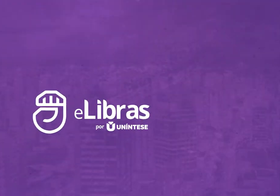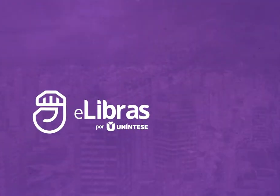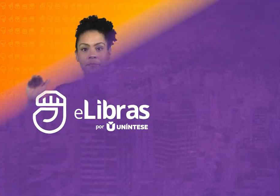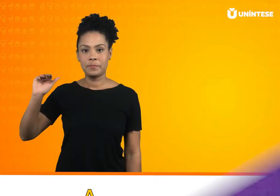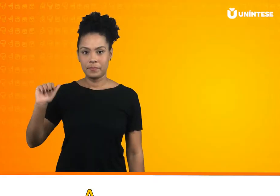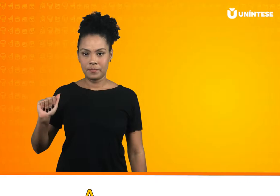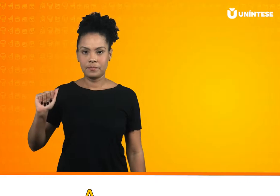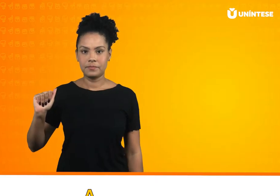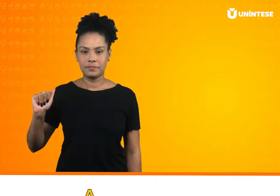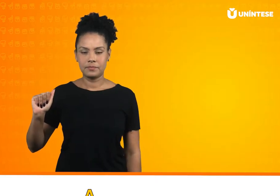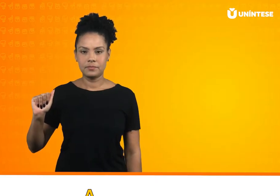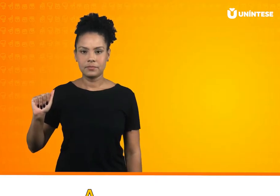A